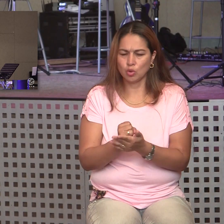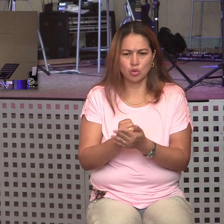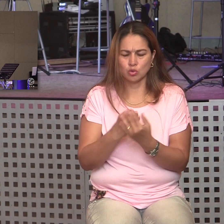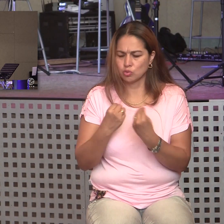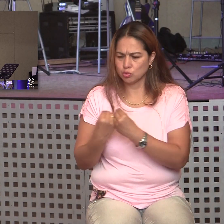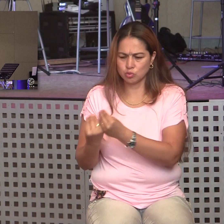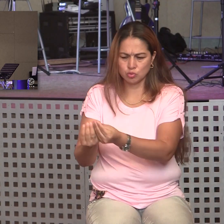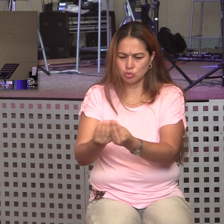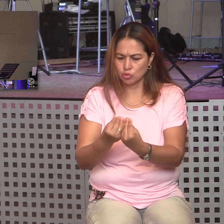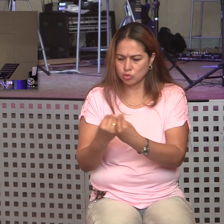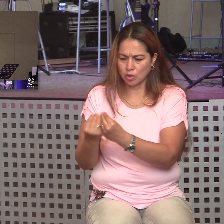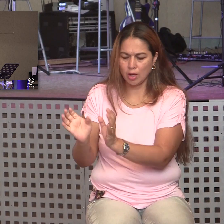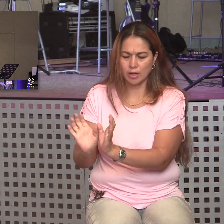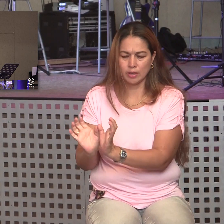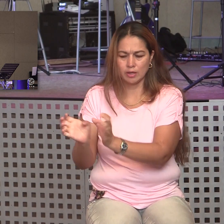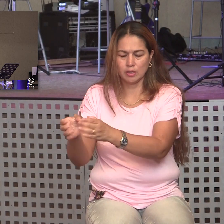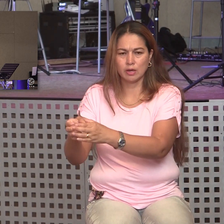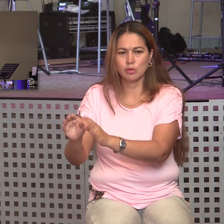por ahí.